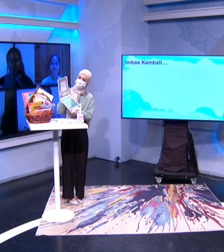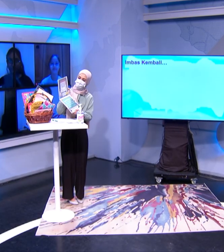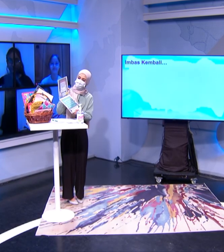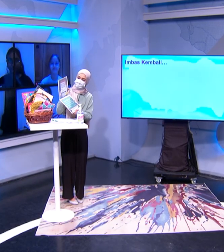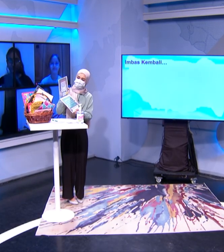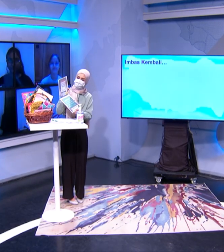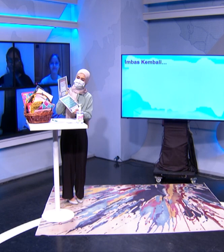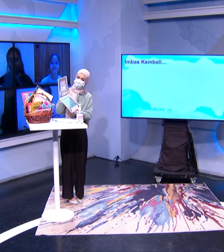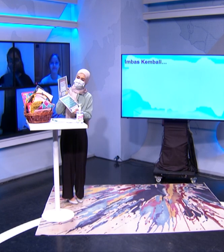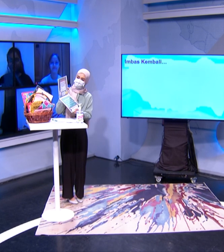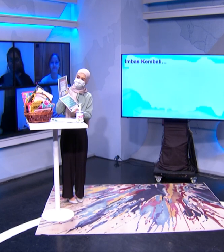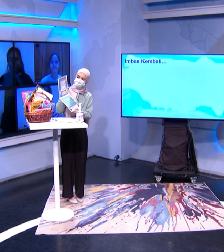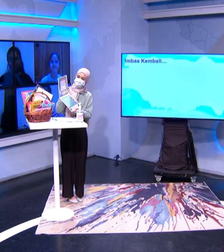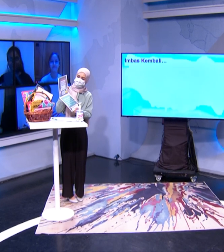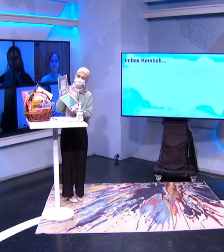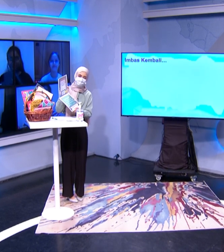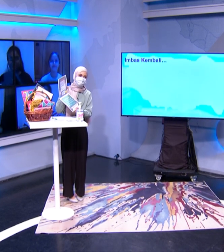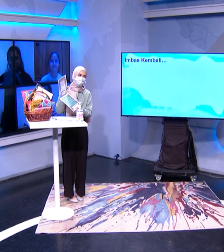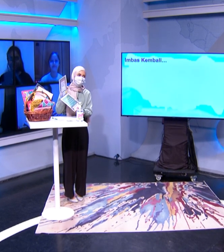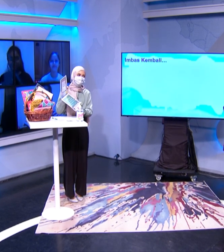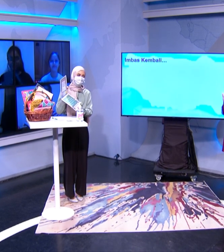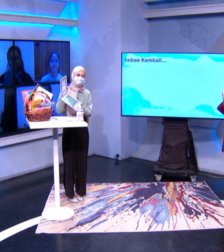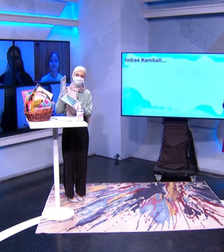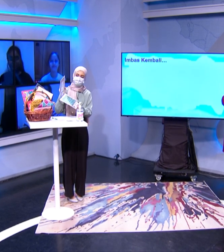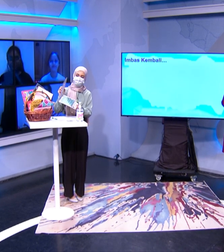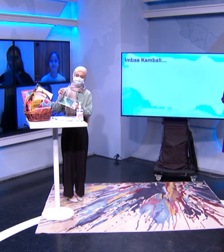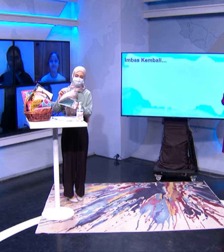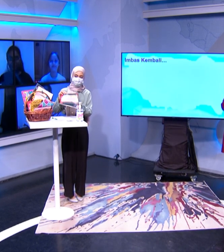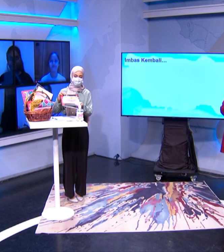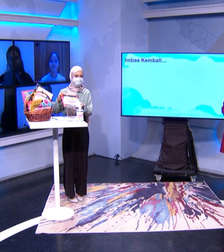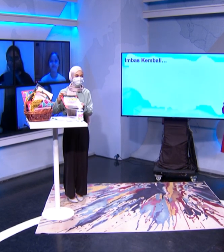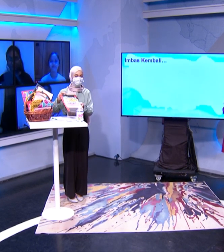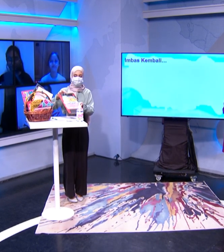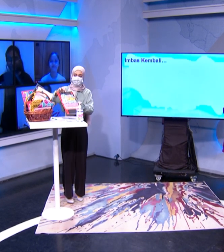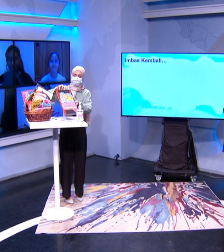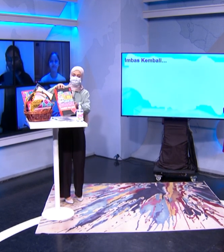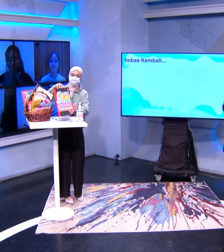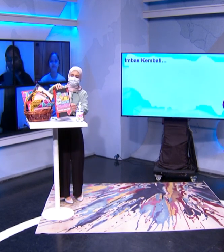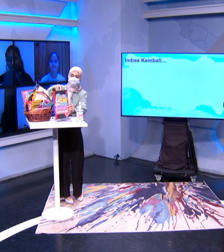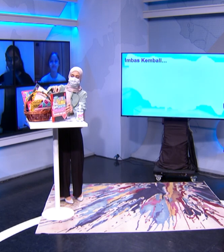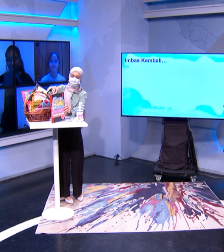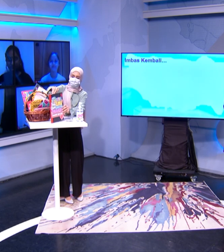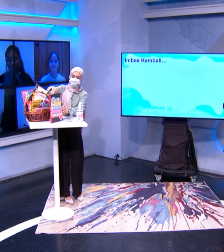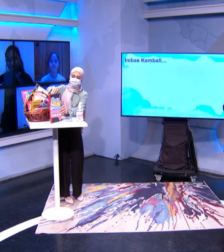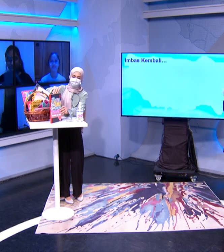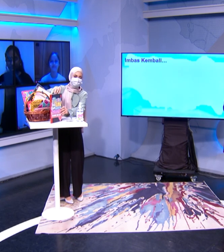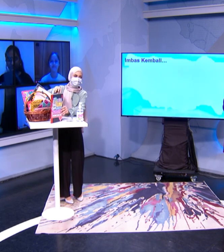Hari Guru kepada semua guru SD meraga beristri enggan Uti Makasih ya Dek remmah antarkan kau capai sungguh cantik